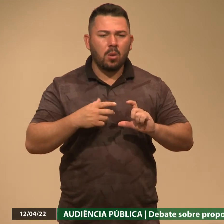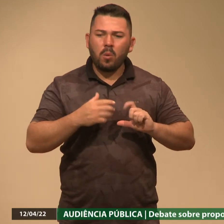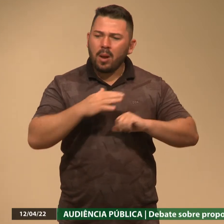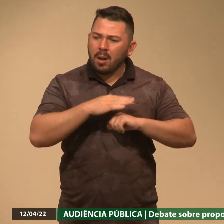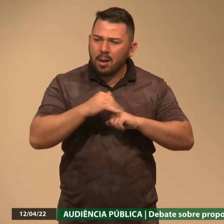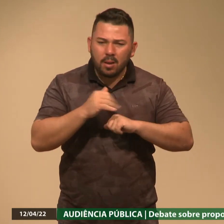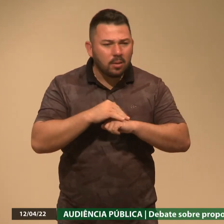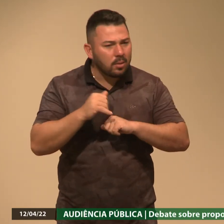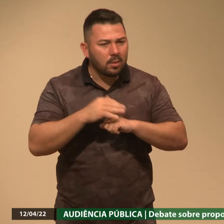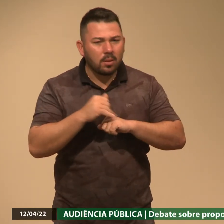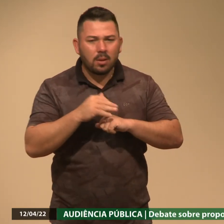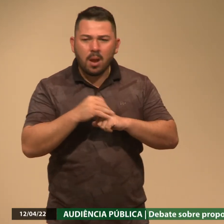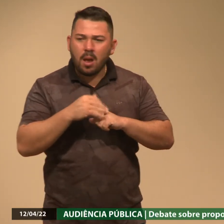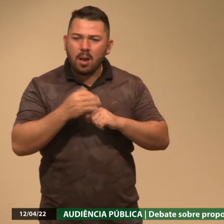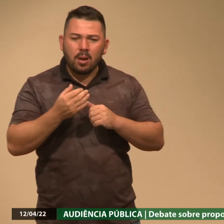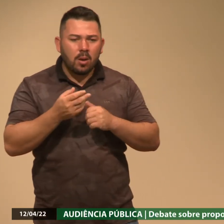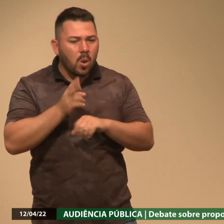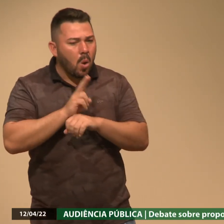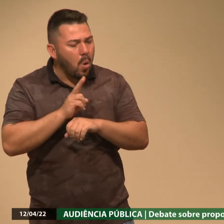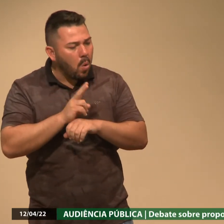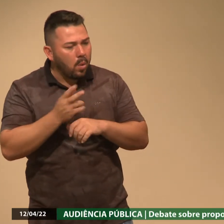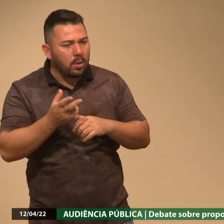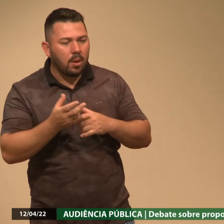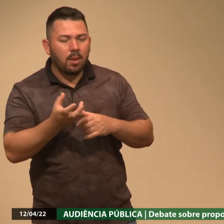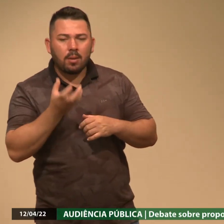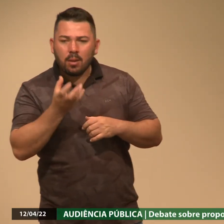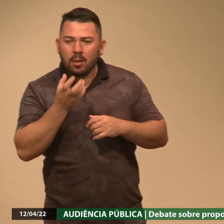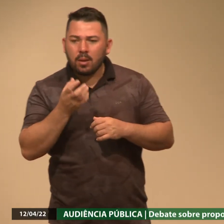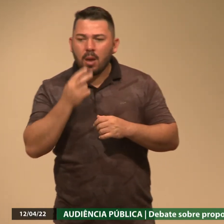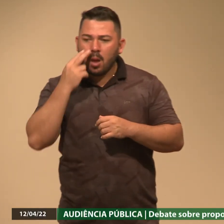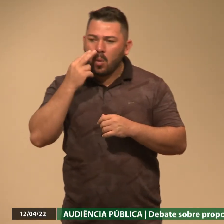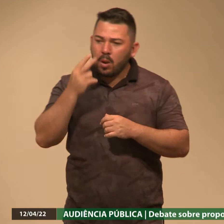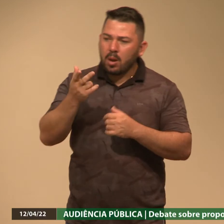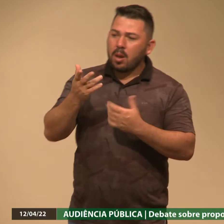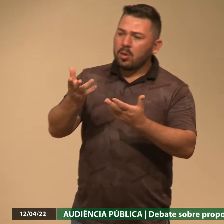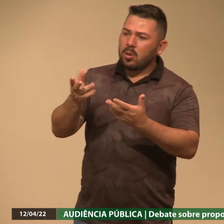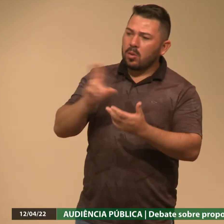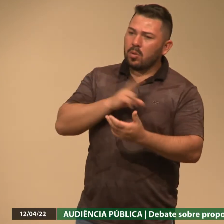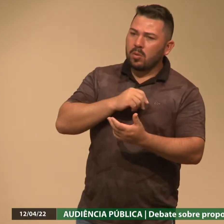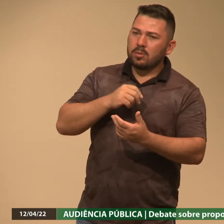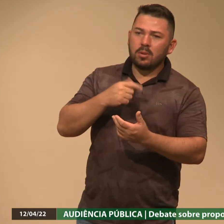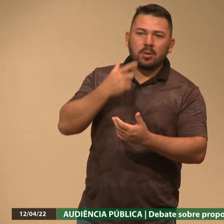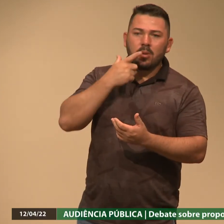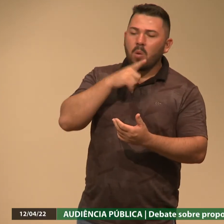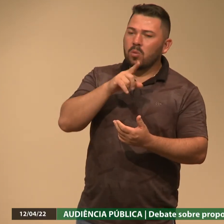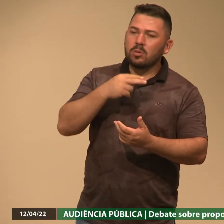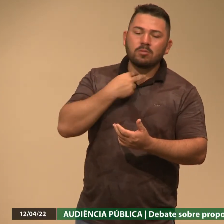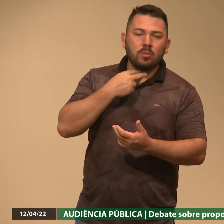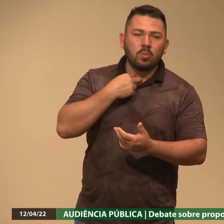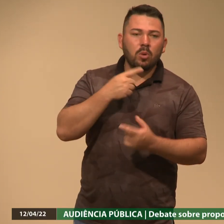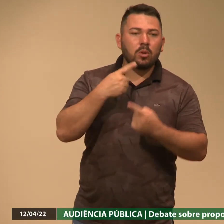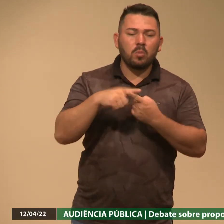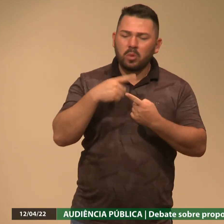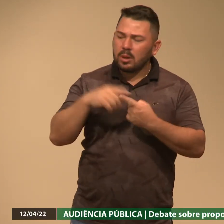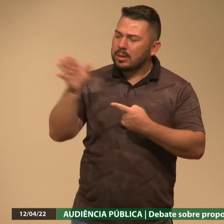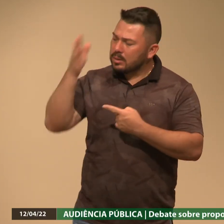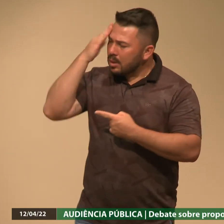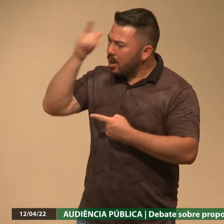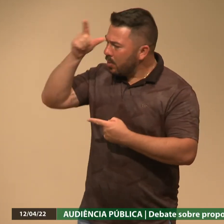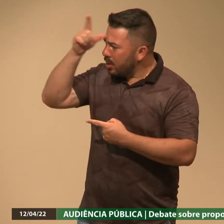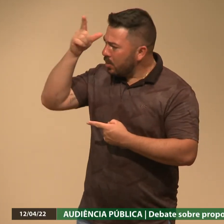carinho com tanta preço e que querem se espelharem vocês mas que não podem Deputado sabe por quê